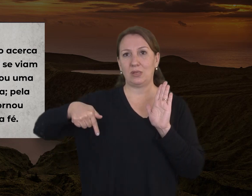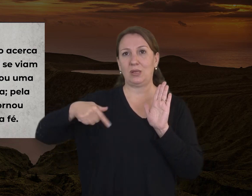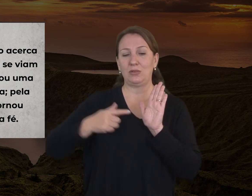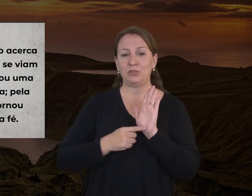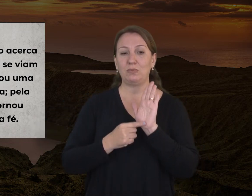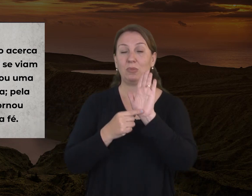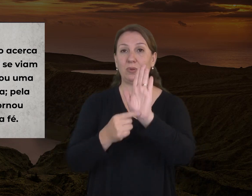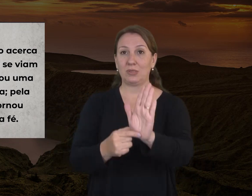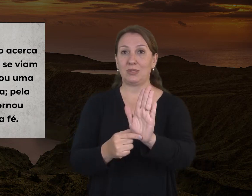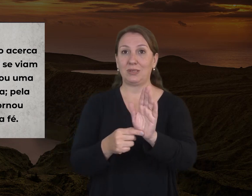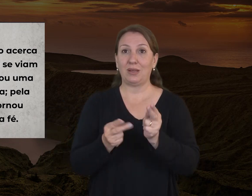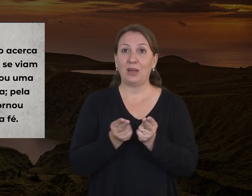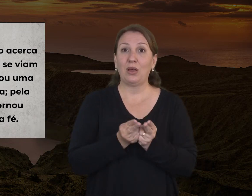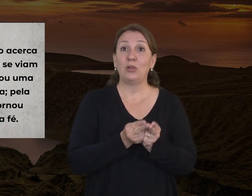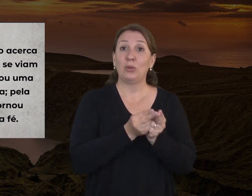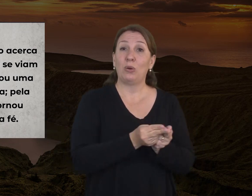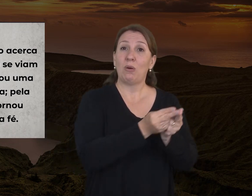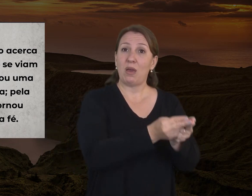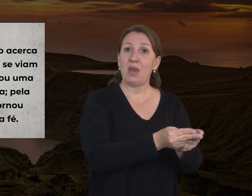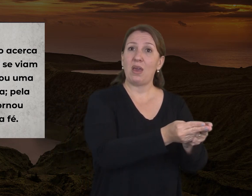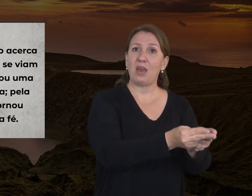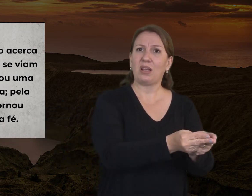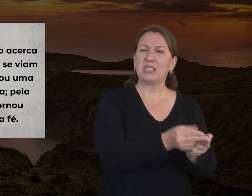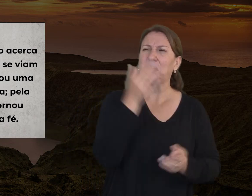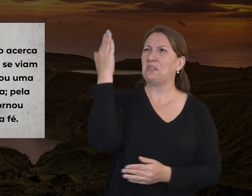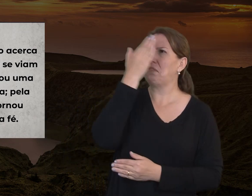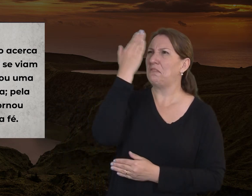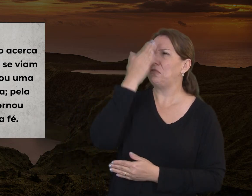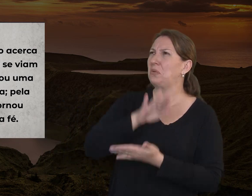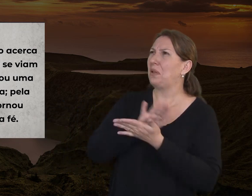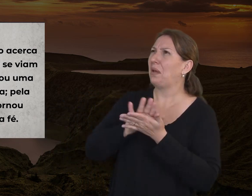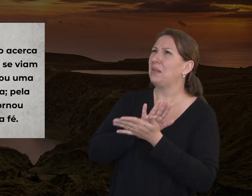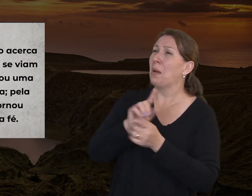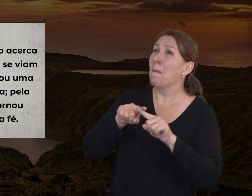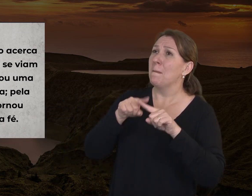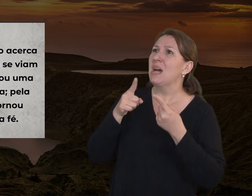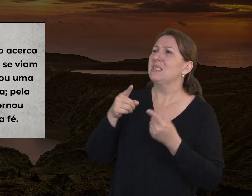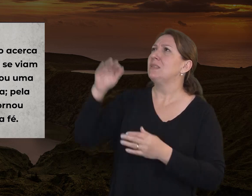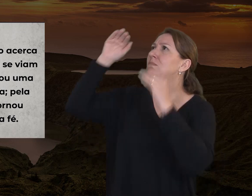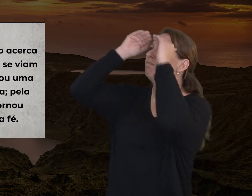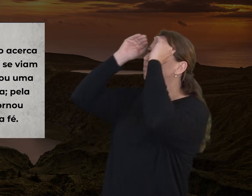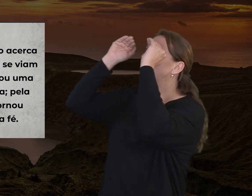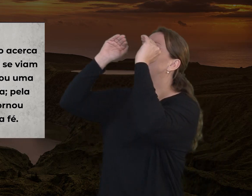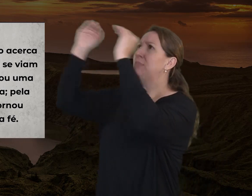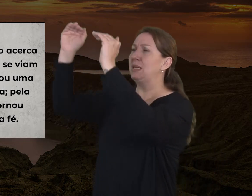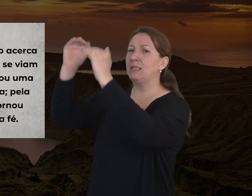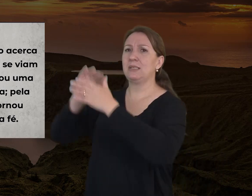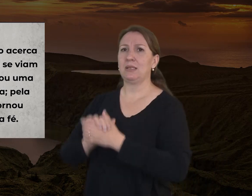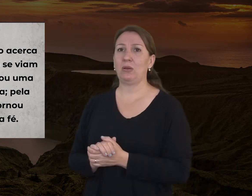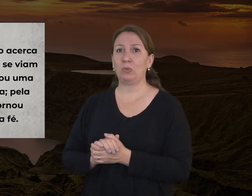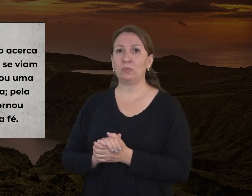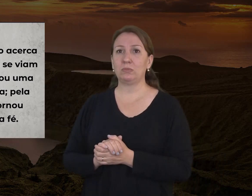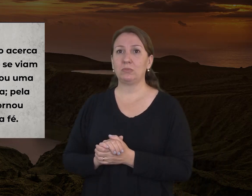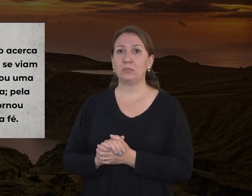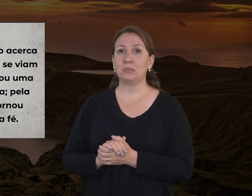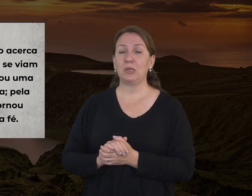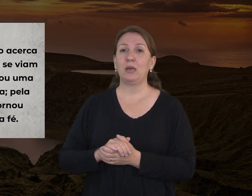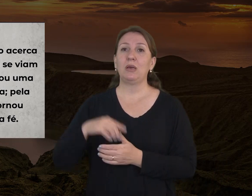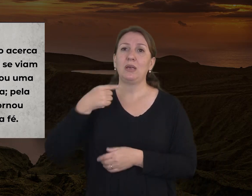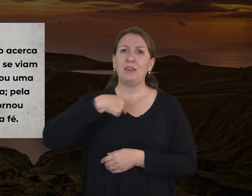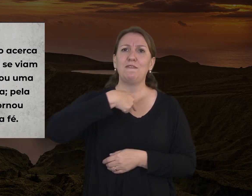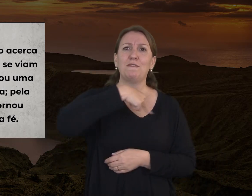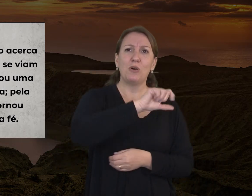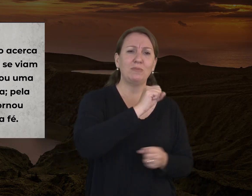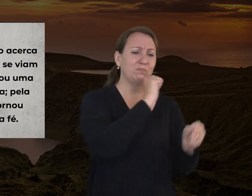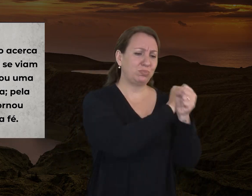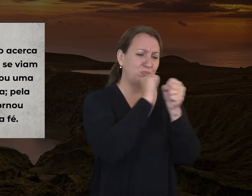sendo temente a Deus, aparelhou uma arca para a salvação da sua casa. Irmãos, a reconciliação, a redenção, na